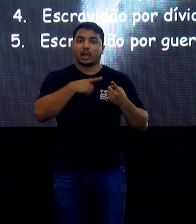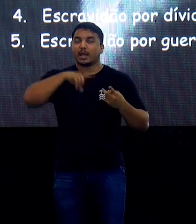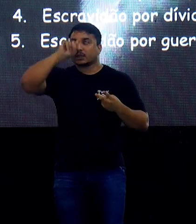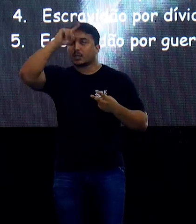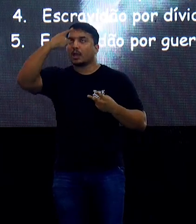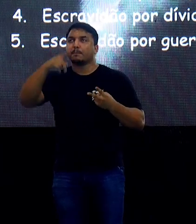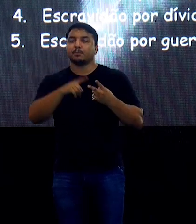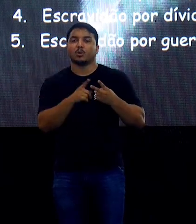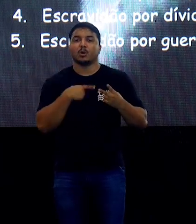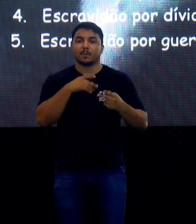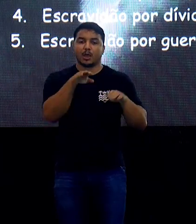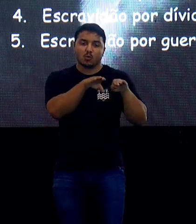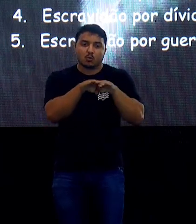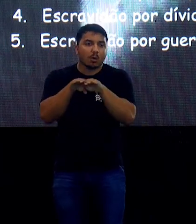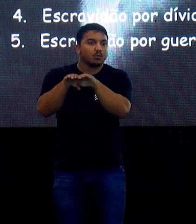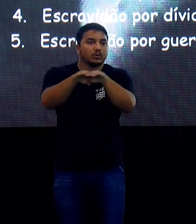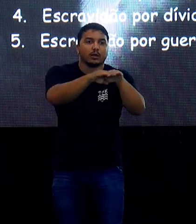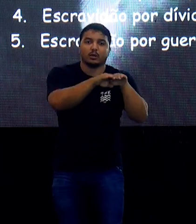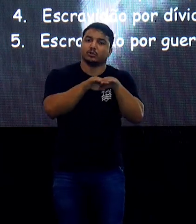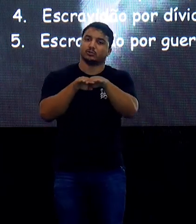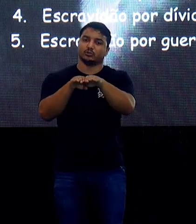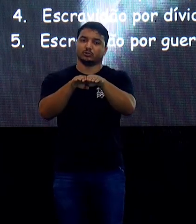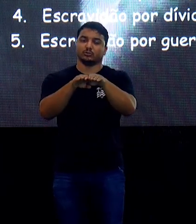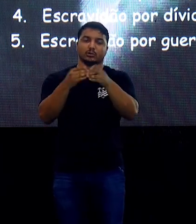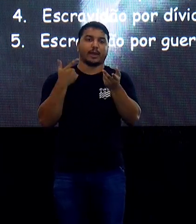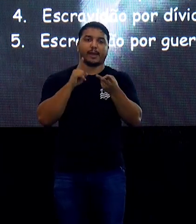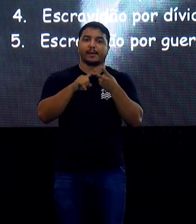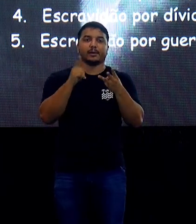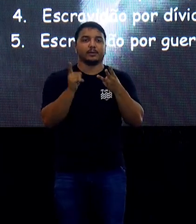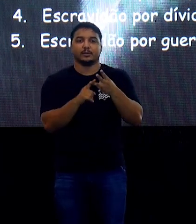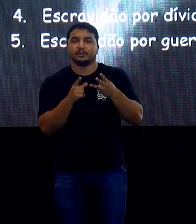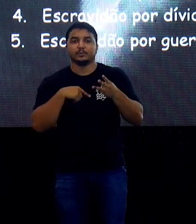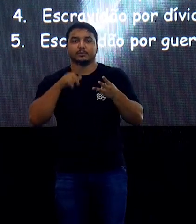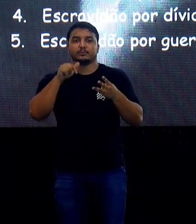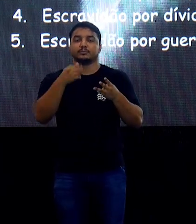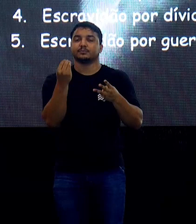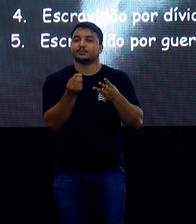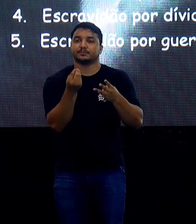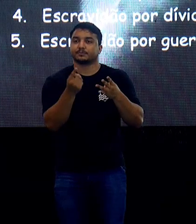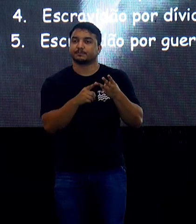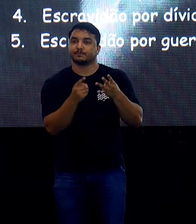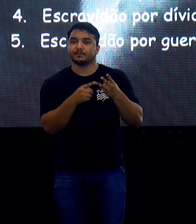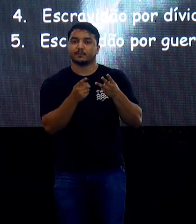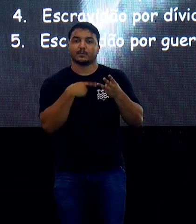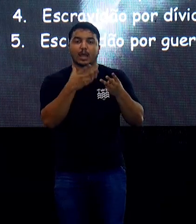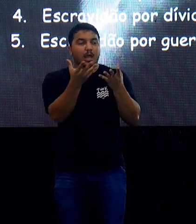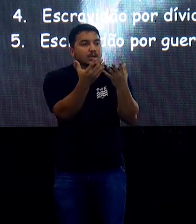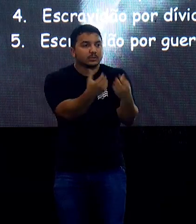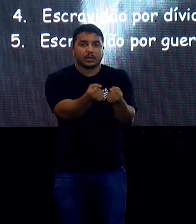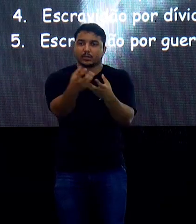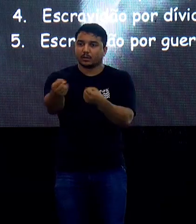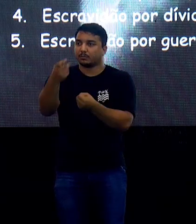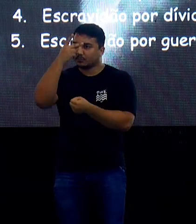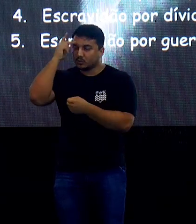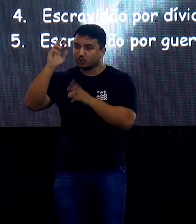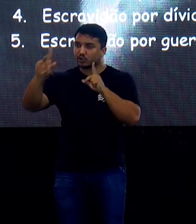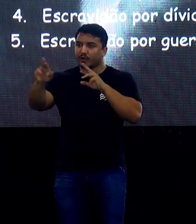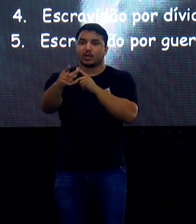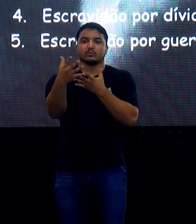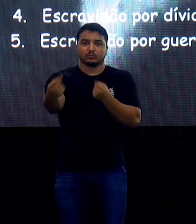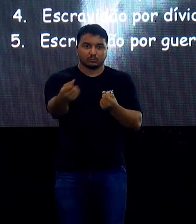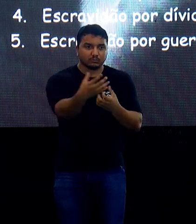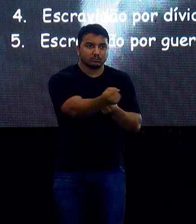da igualdade, começou a pregar a ideia da tolerância,